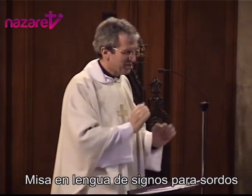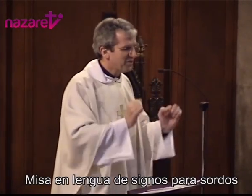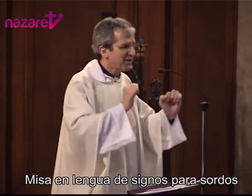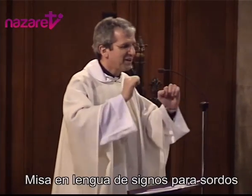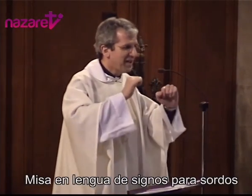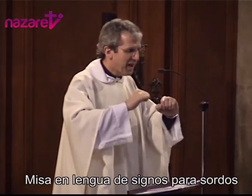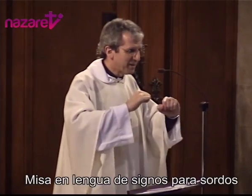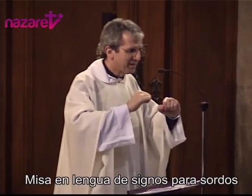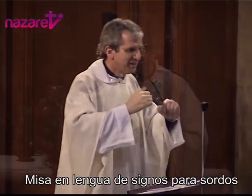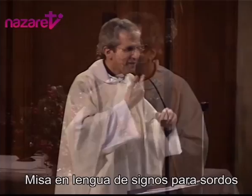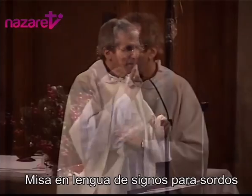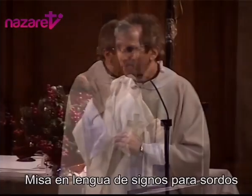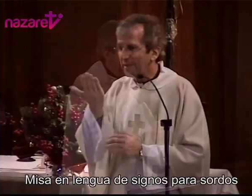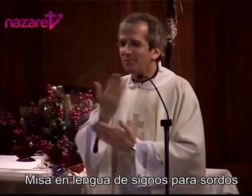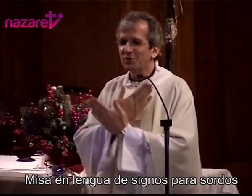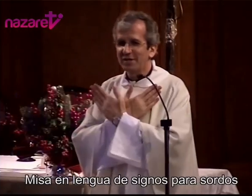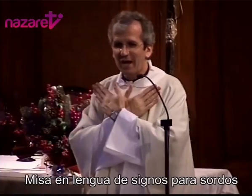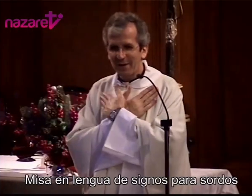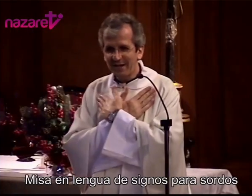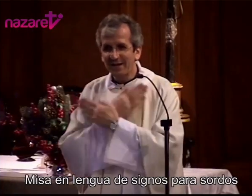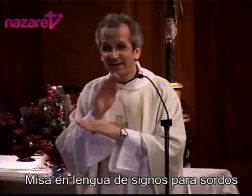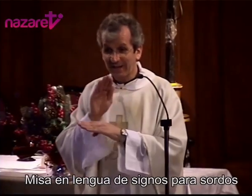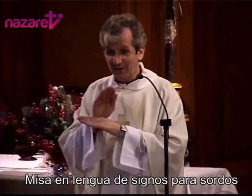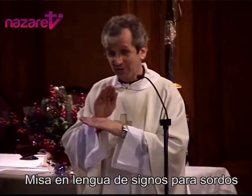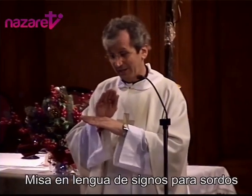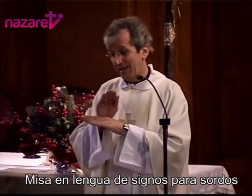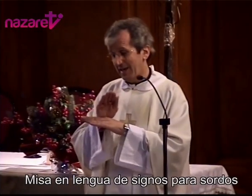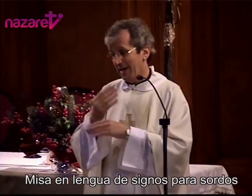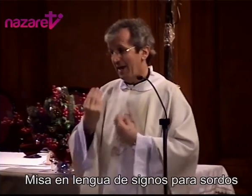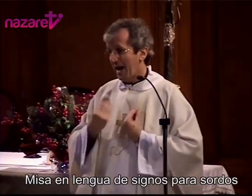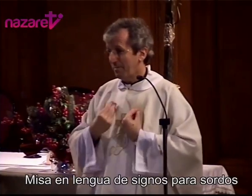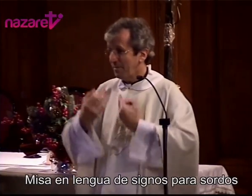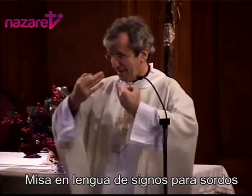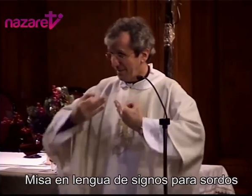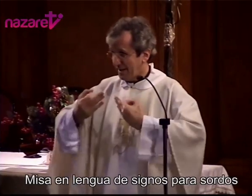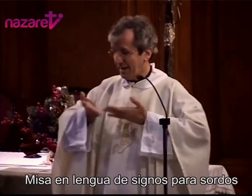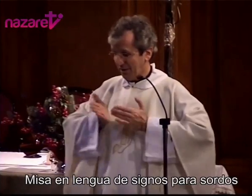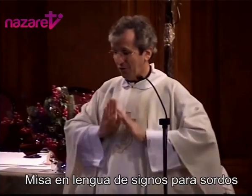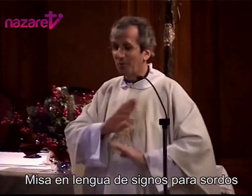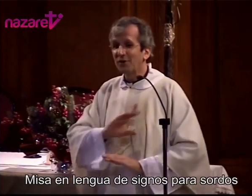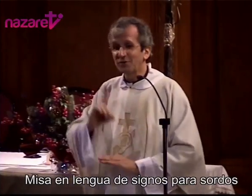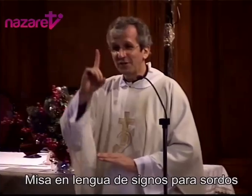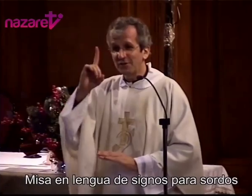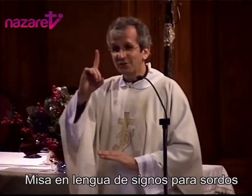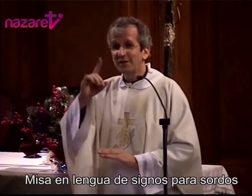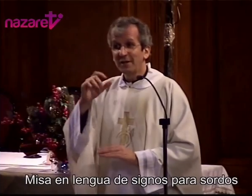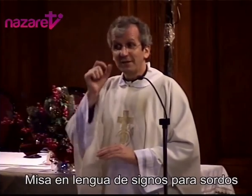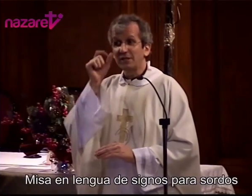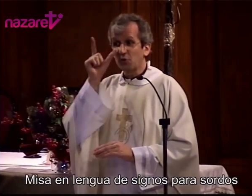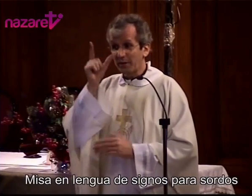nuestro Señor. Amén. Pidamos a María que nos enseñe a vivir de verdad como hijos de